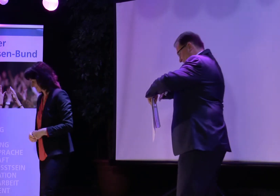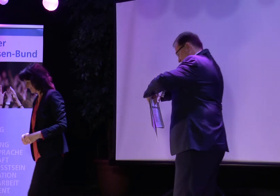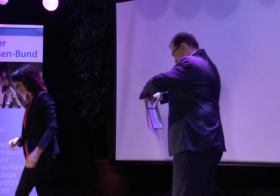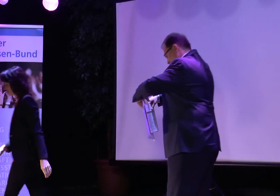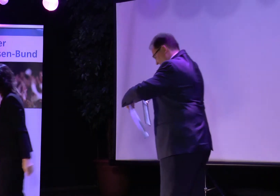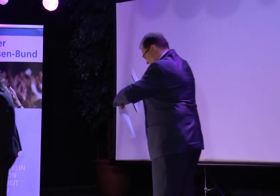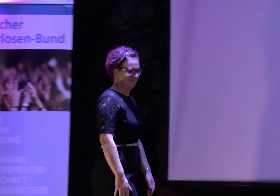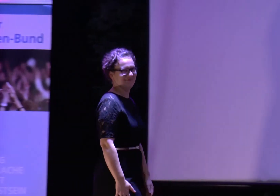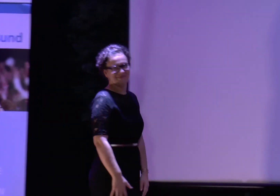Herzlichen Dank.